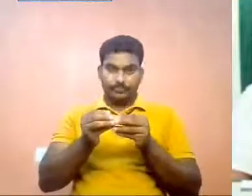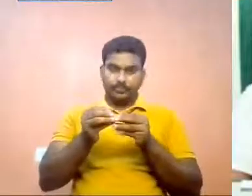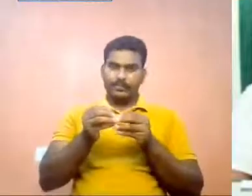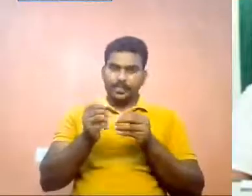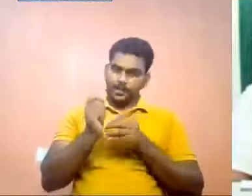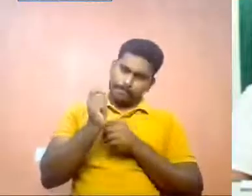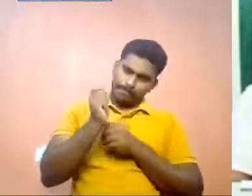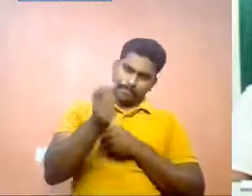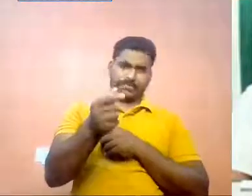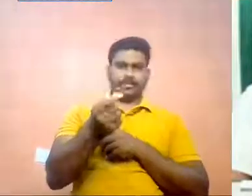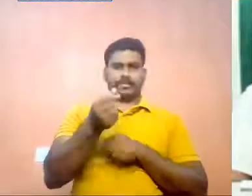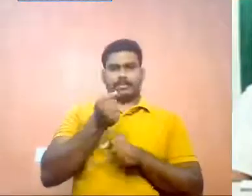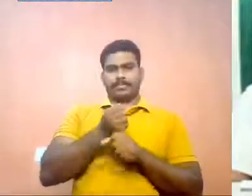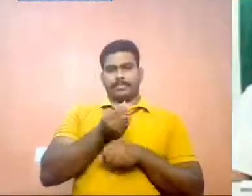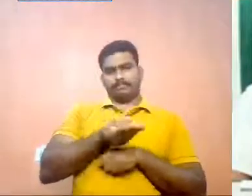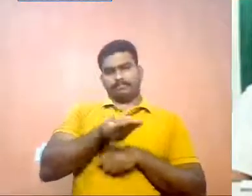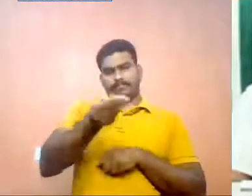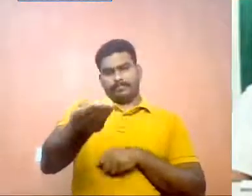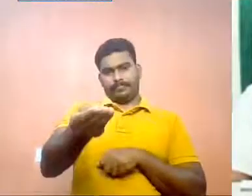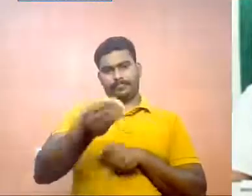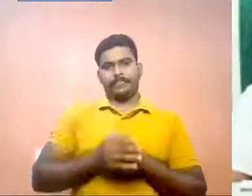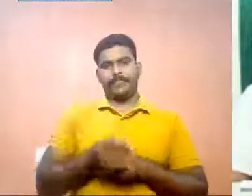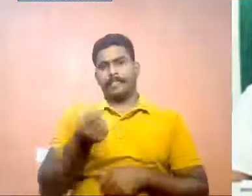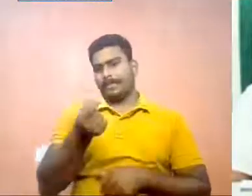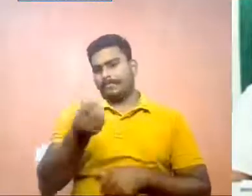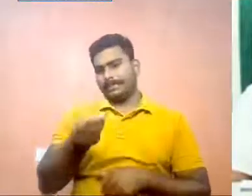ഇതിനകം തന്നെ എത്തിച്ചിട്ടുണ്ട്.